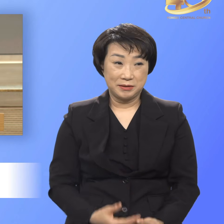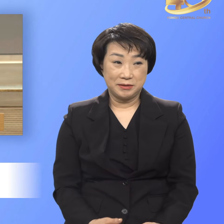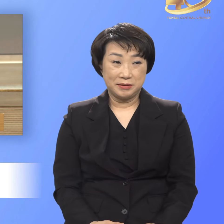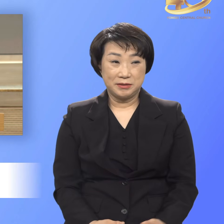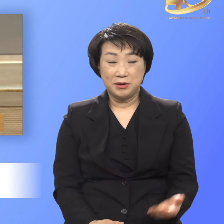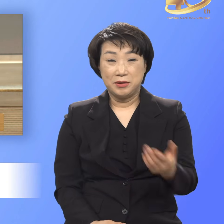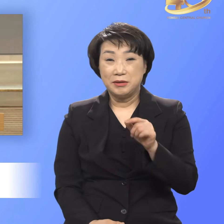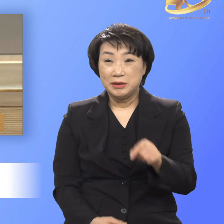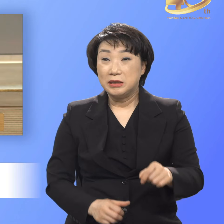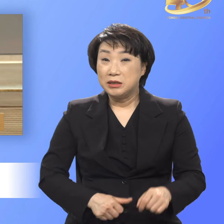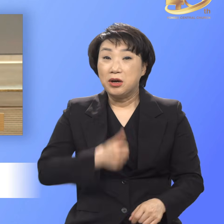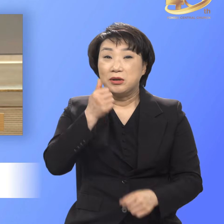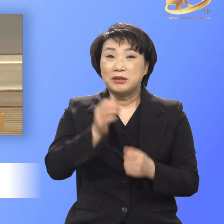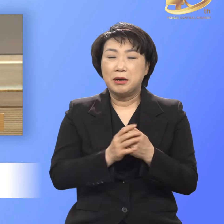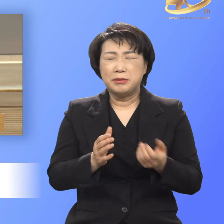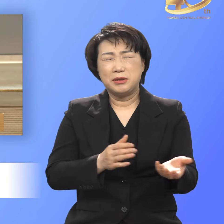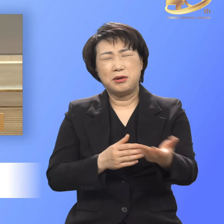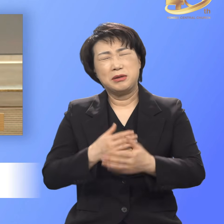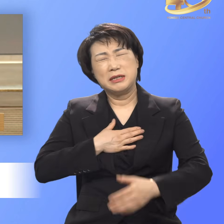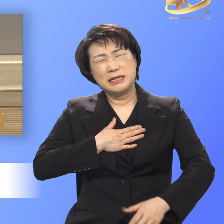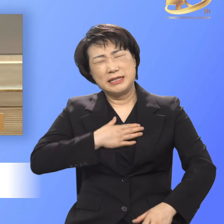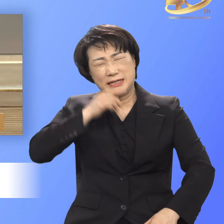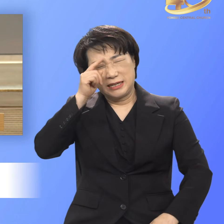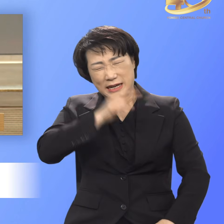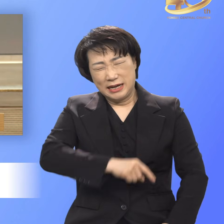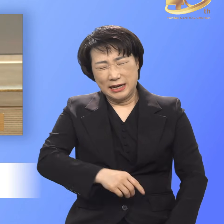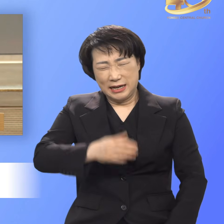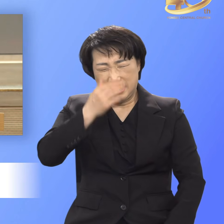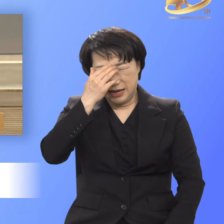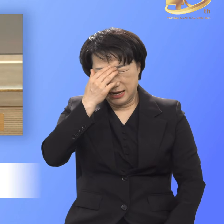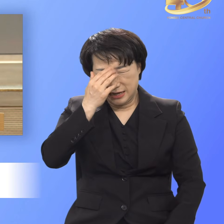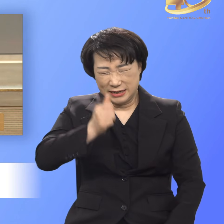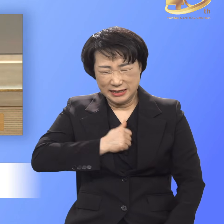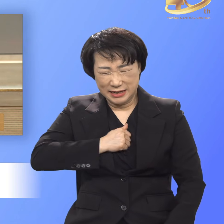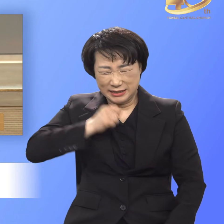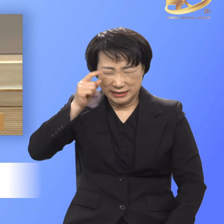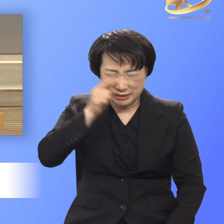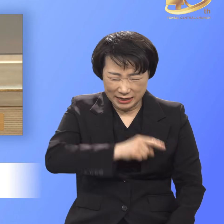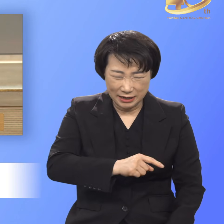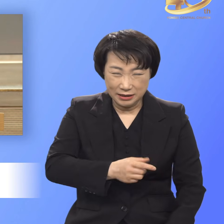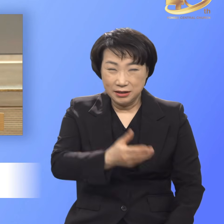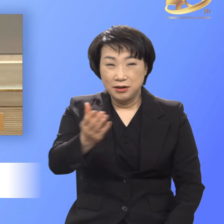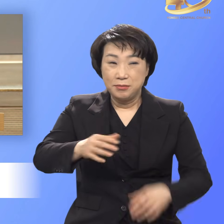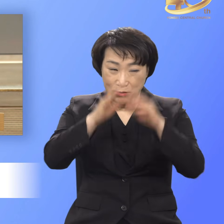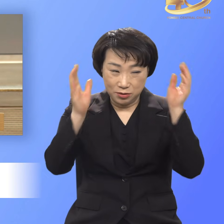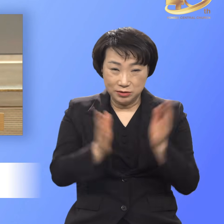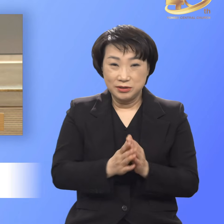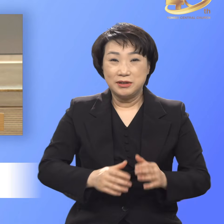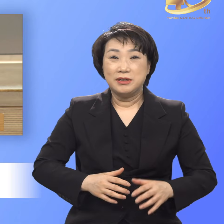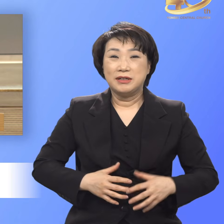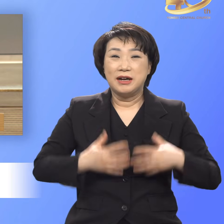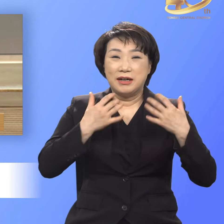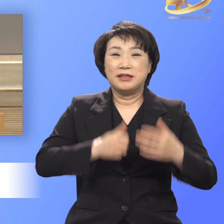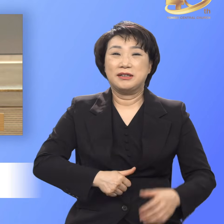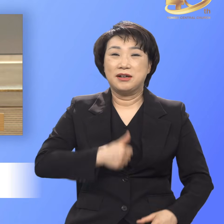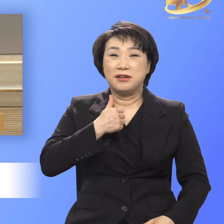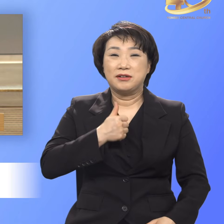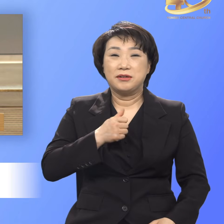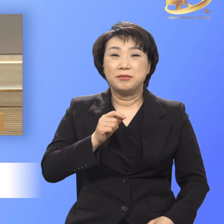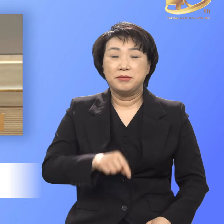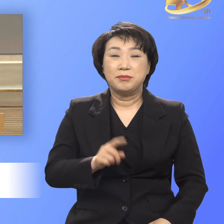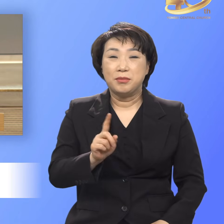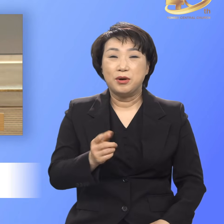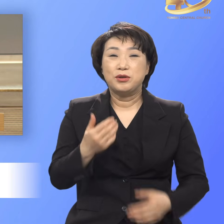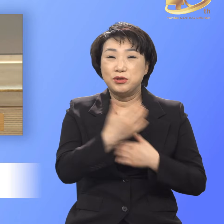근데 그러면 혈기 때문에 속상하고 기분 나쁘고 자존심 상하고 이게 다 혈기라는 것은 육신의